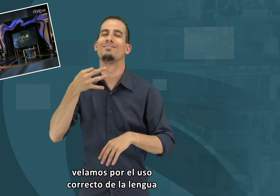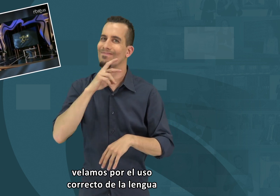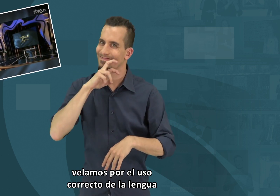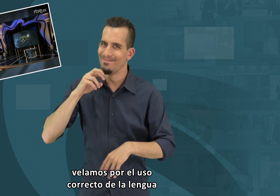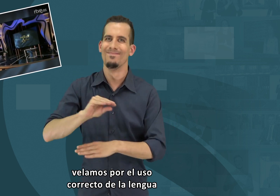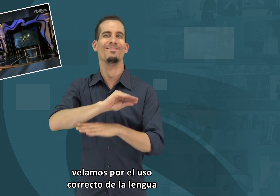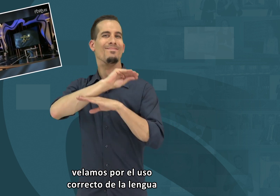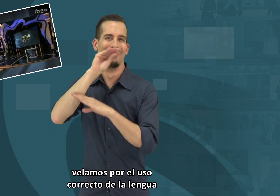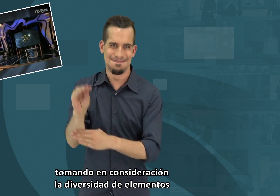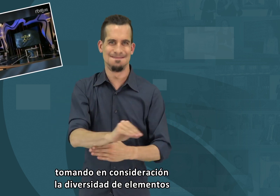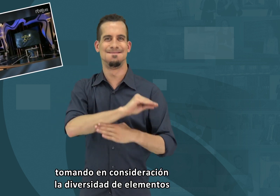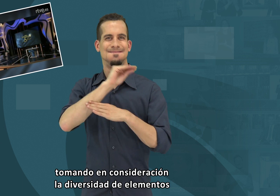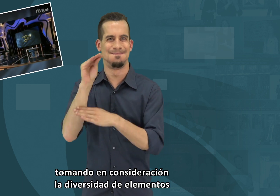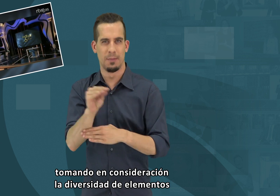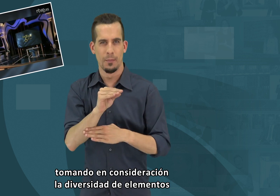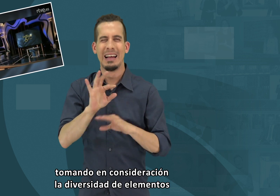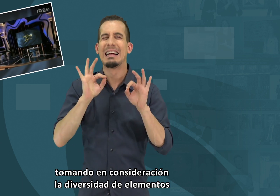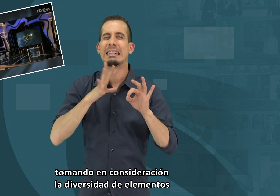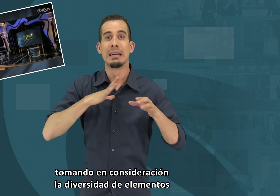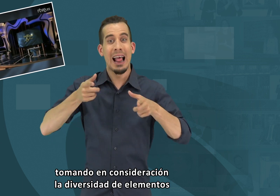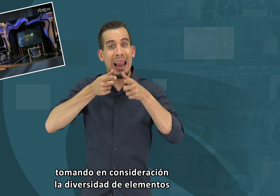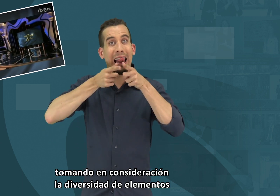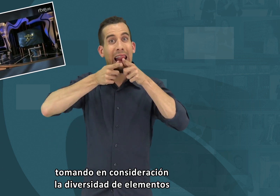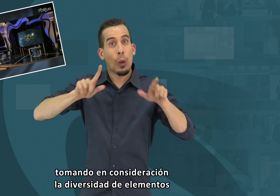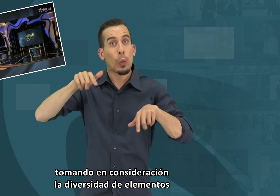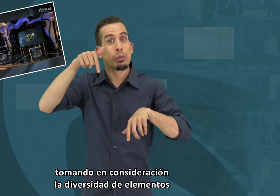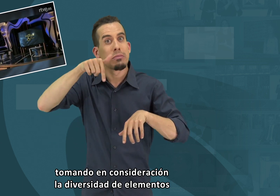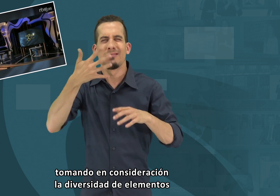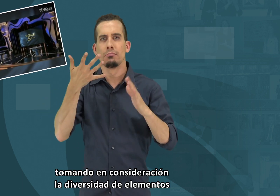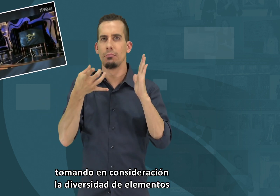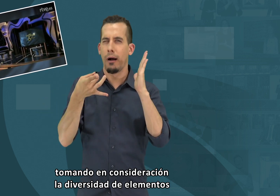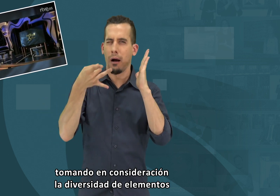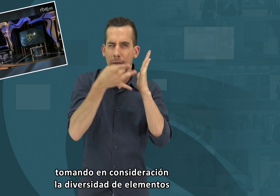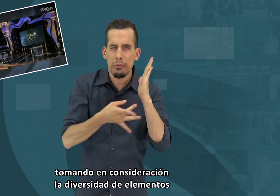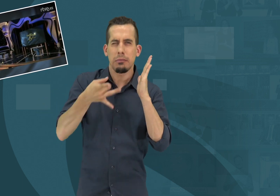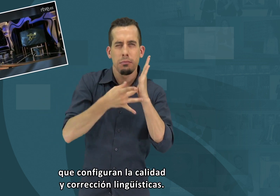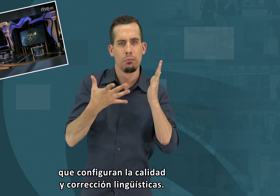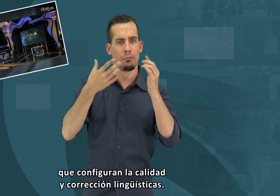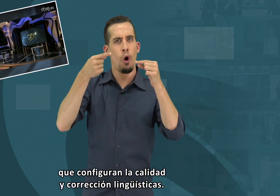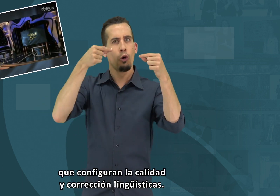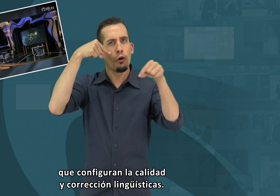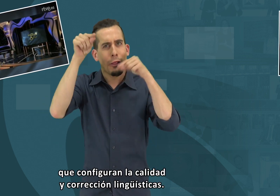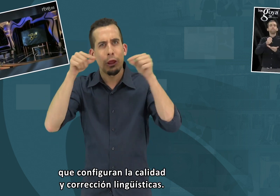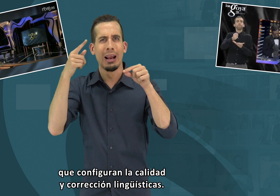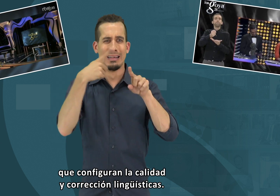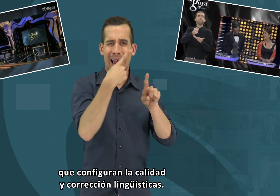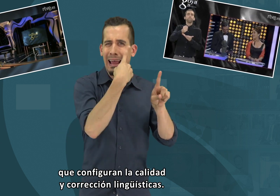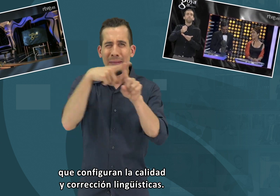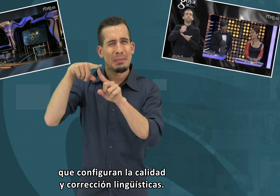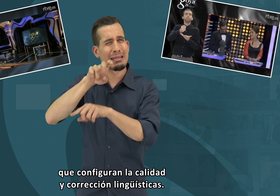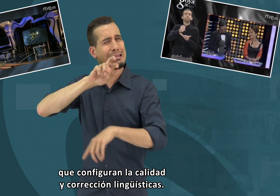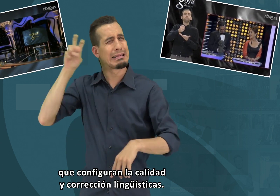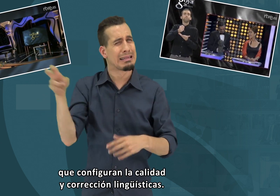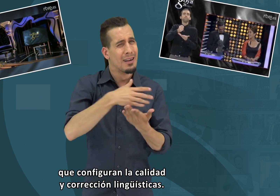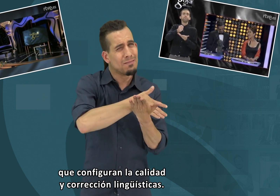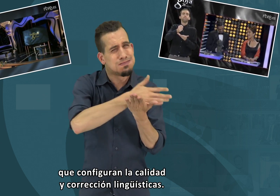en consideración la diversidad de elementos que configuran la calidad y corrección lingüística.